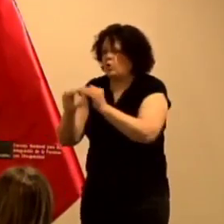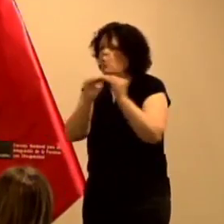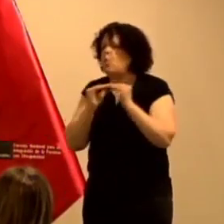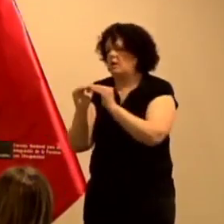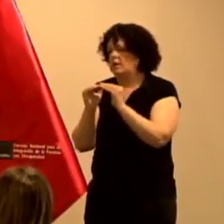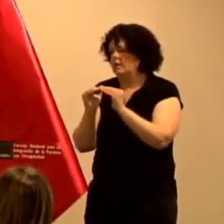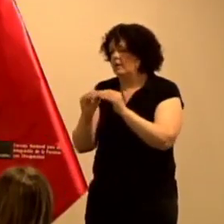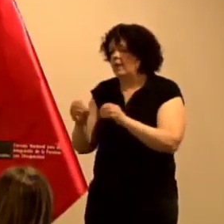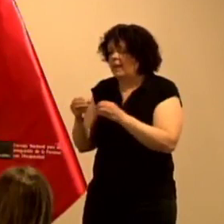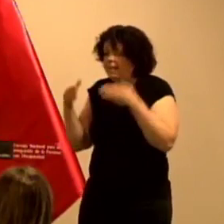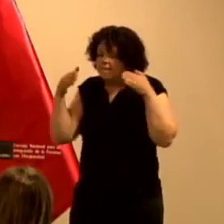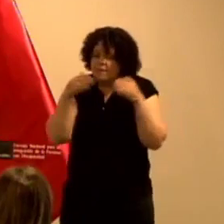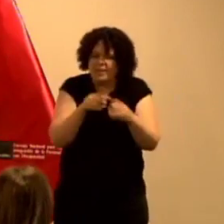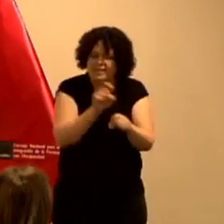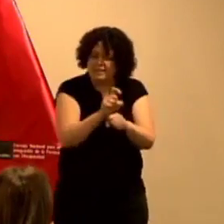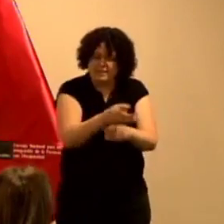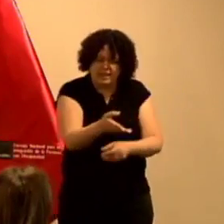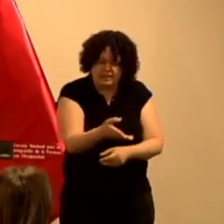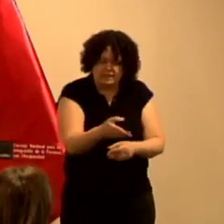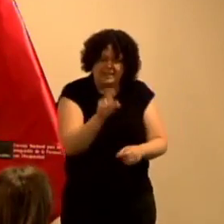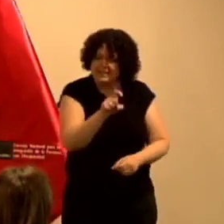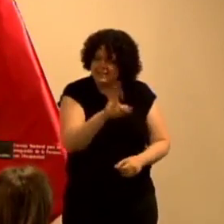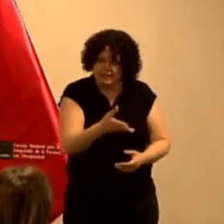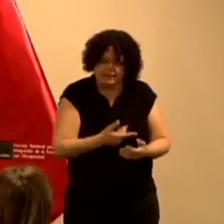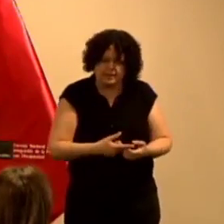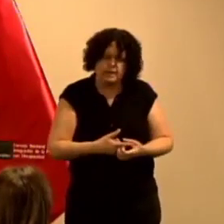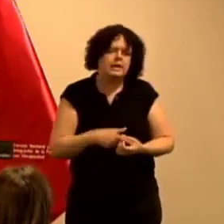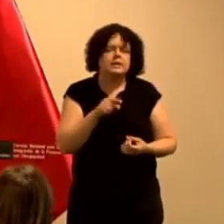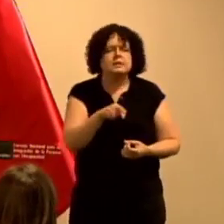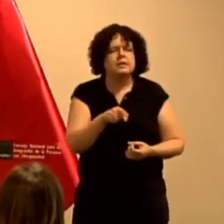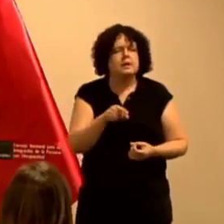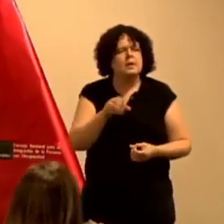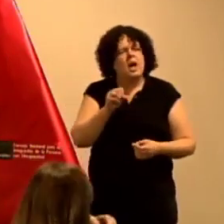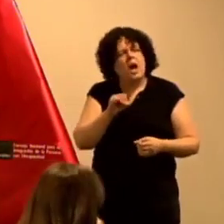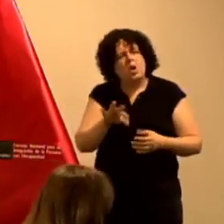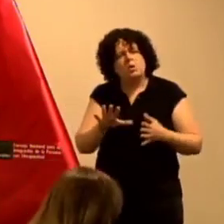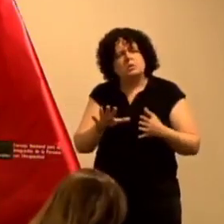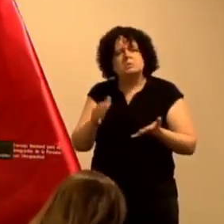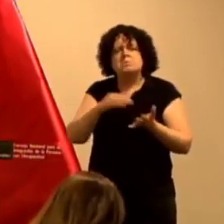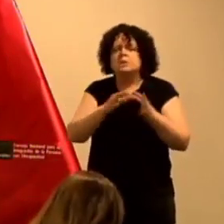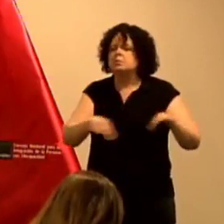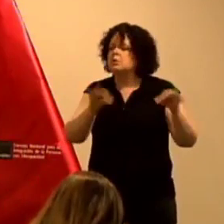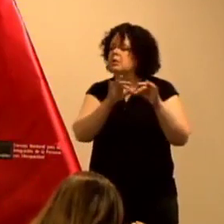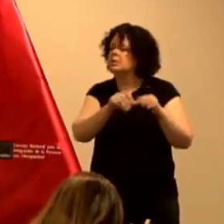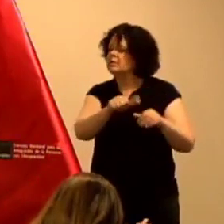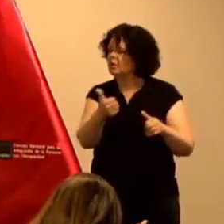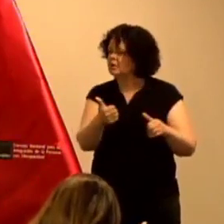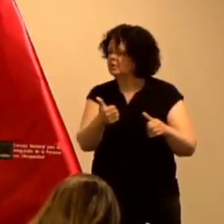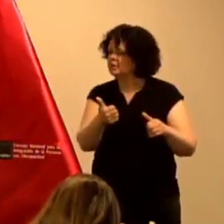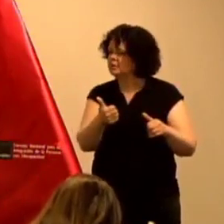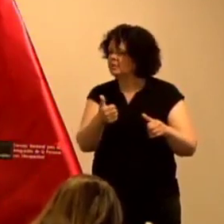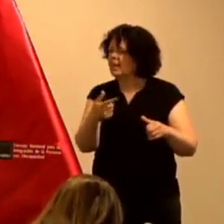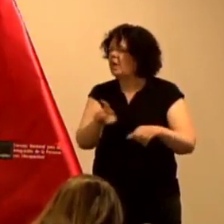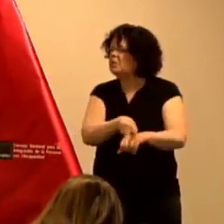de necesidades, la jerarquía de necesidades señalan que algunas son más importantes que otras. Por ejemplo, algo